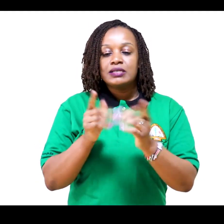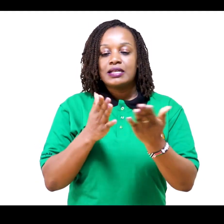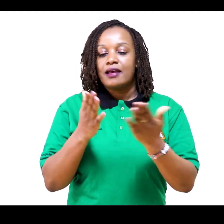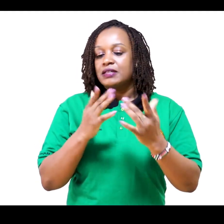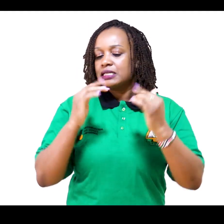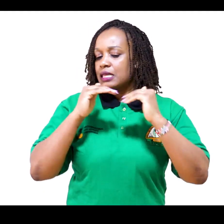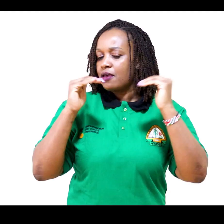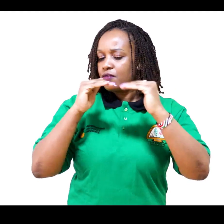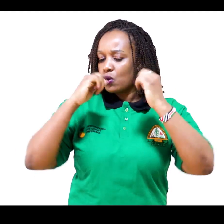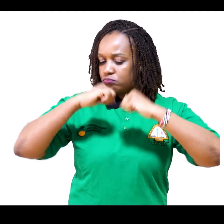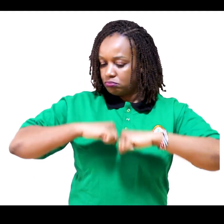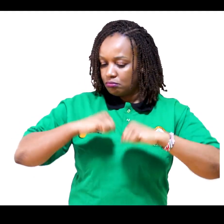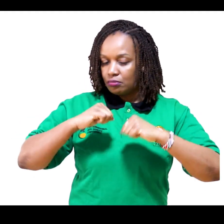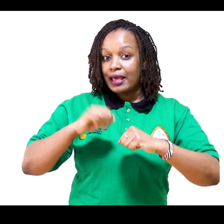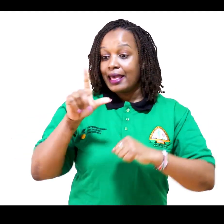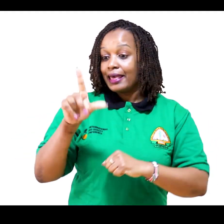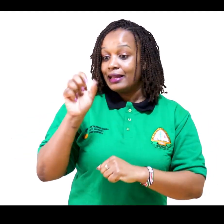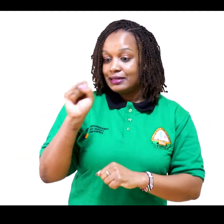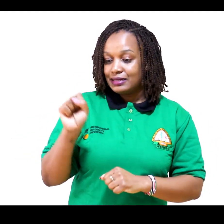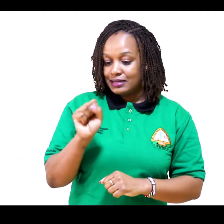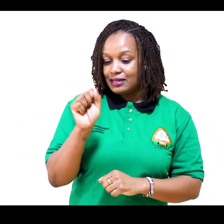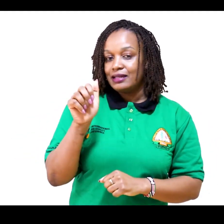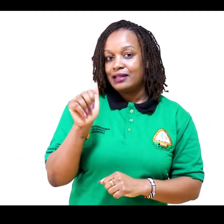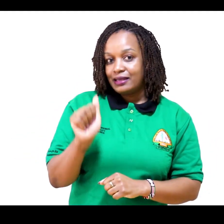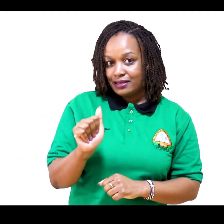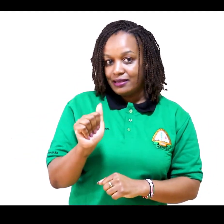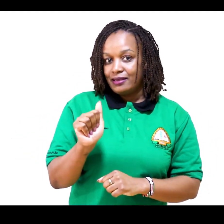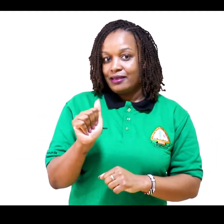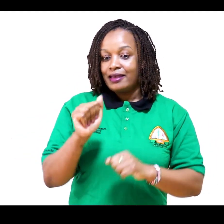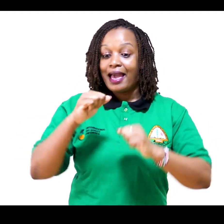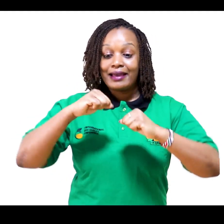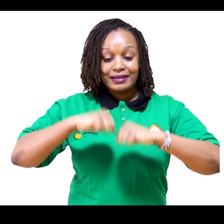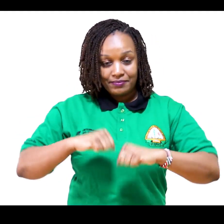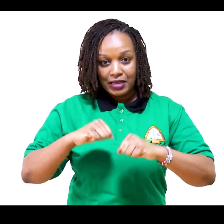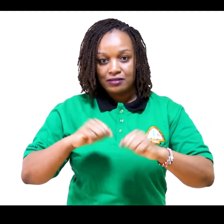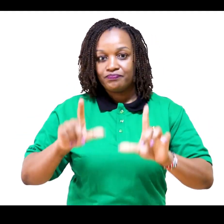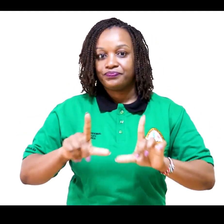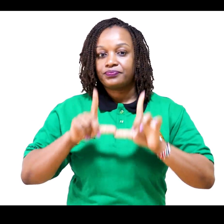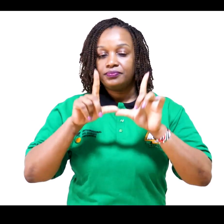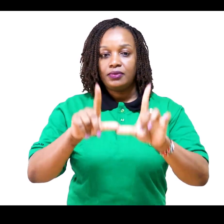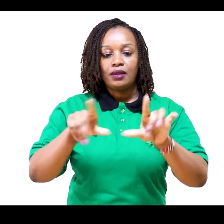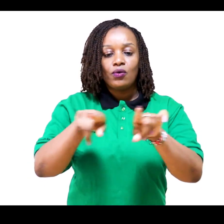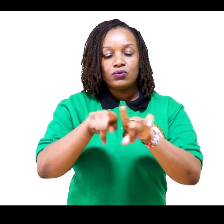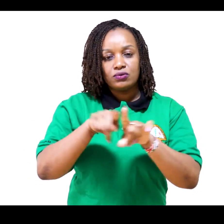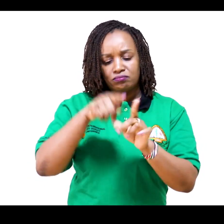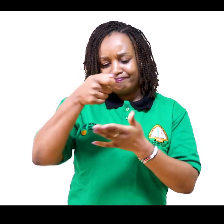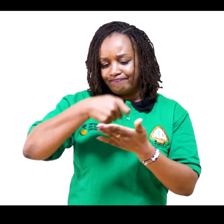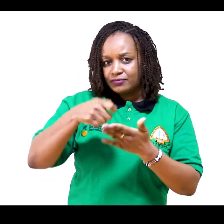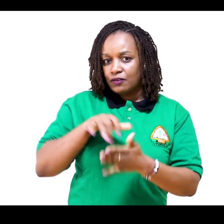ya kiwango cha huduma SLA kutolewa. Kwa idhini ya hati ya usafirishaji ya